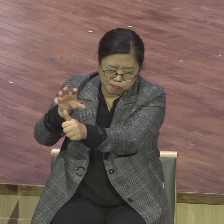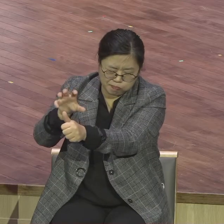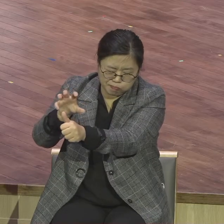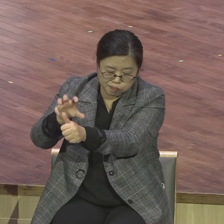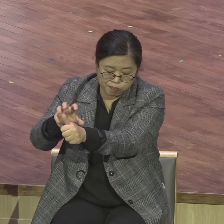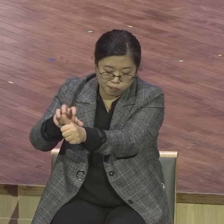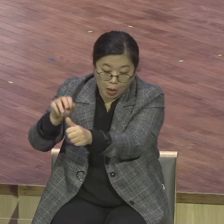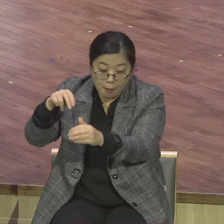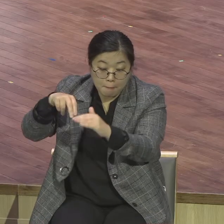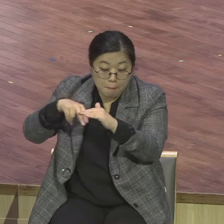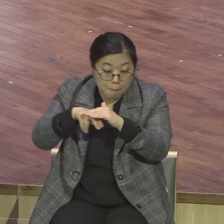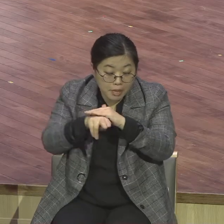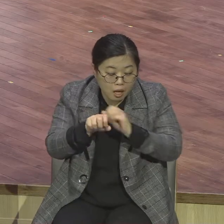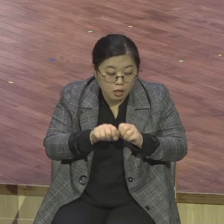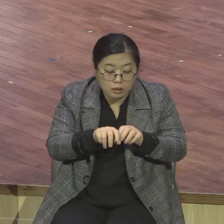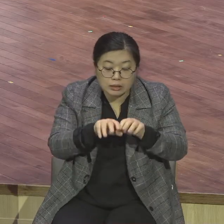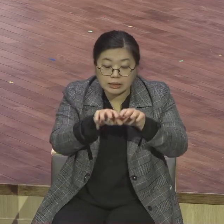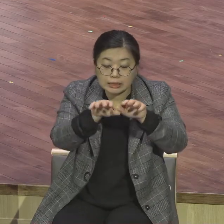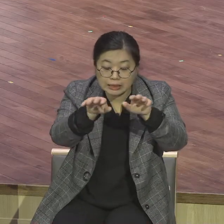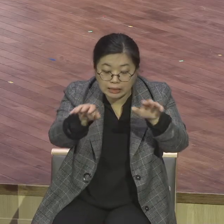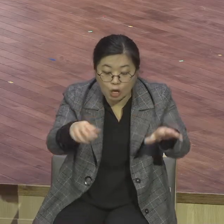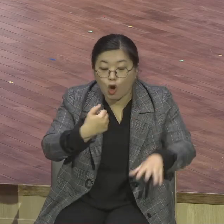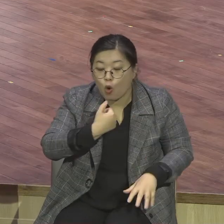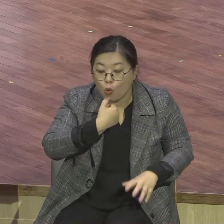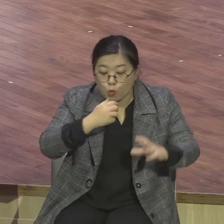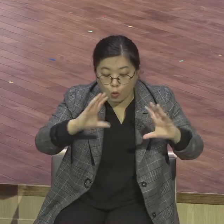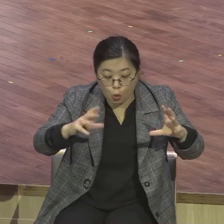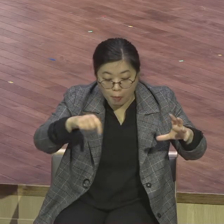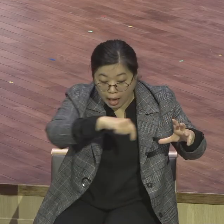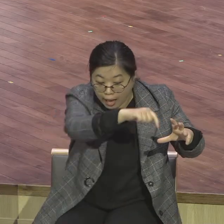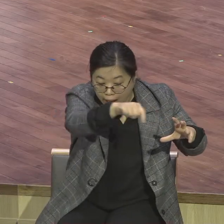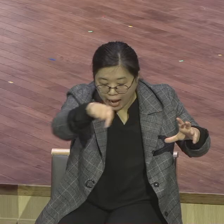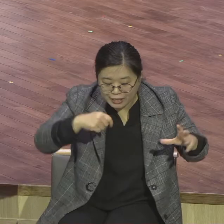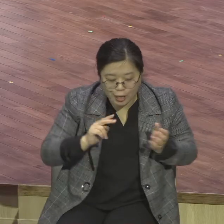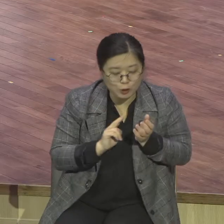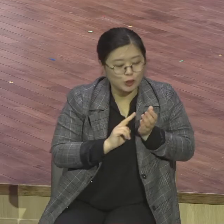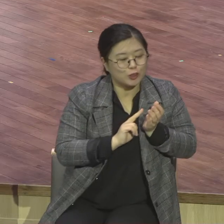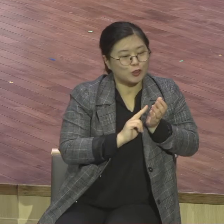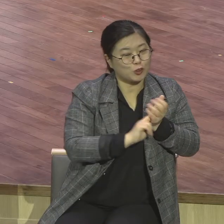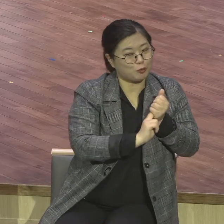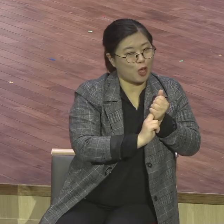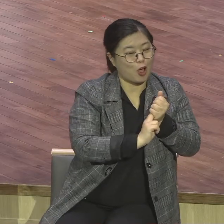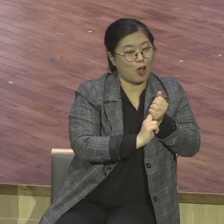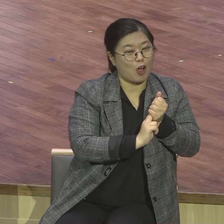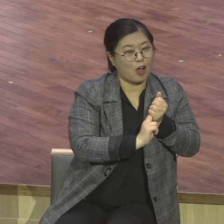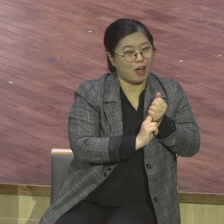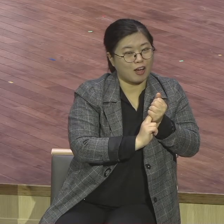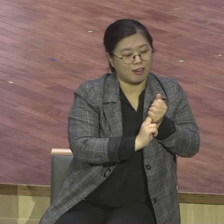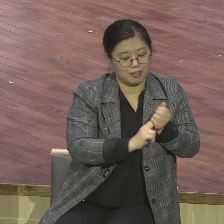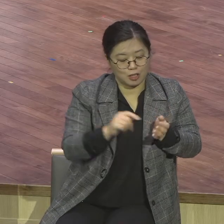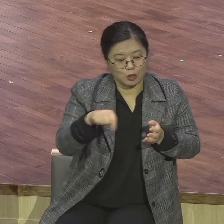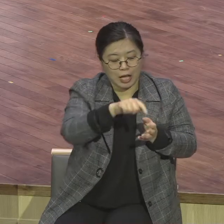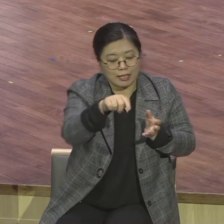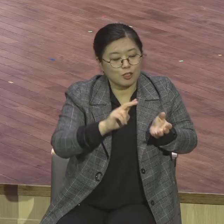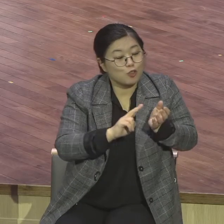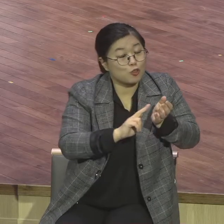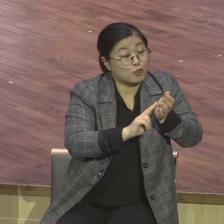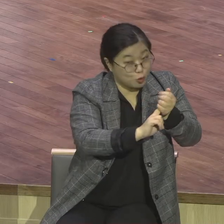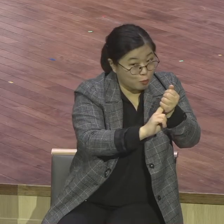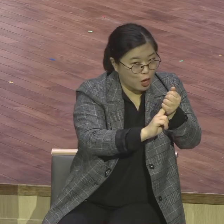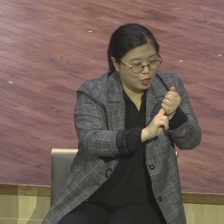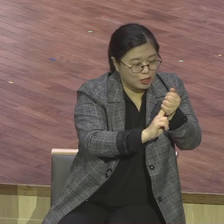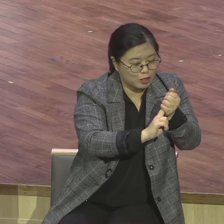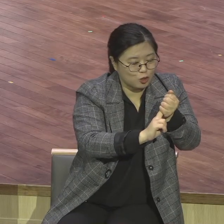흩어져 있는 유대교 배경을 가진 기독교인들. 원래는 다 유대교지요.